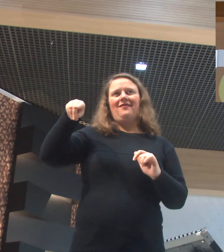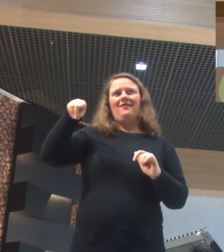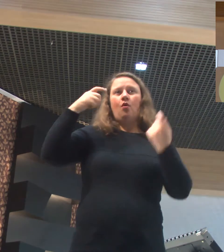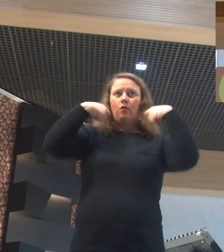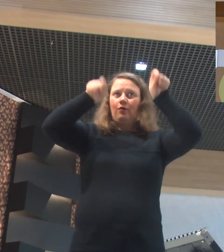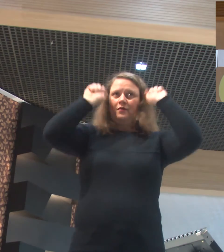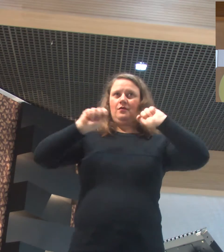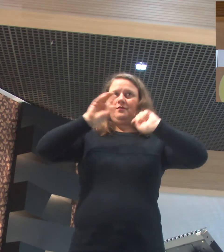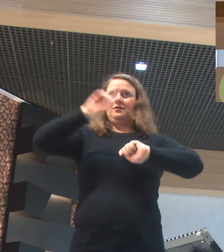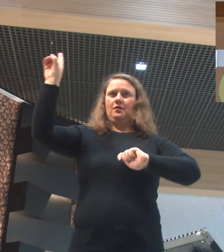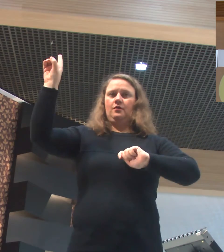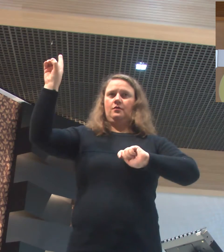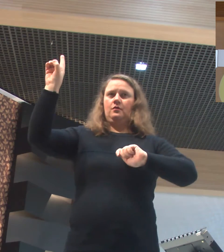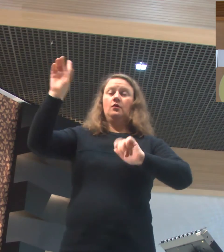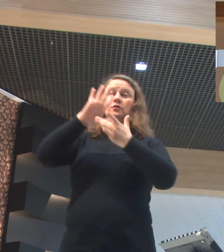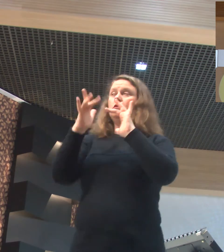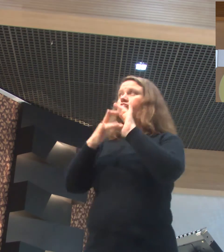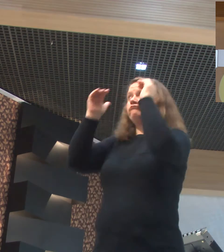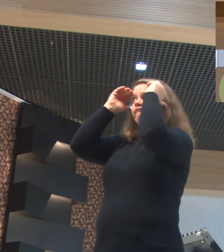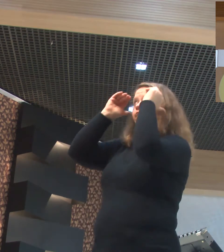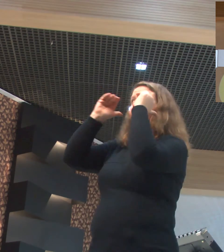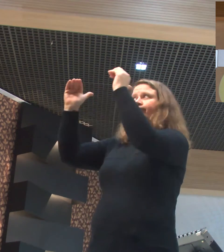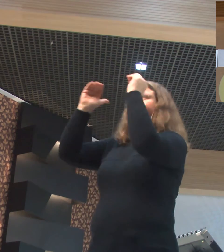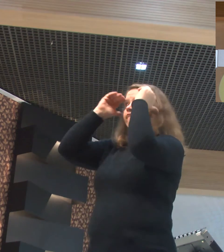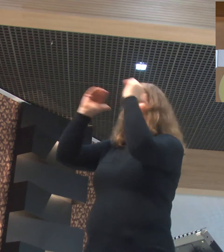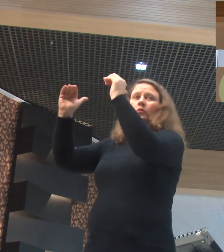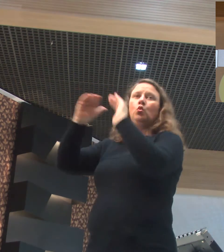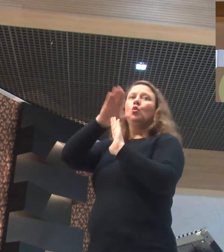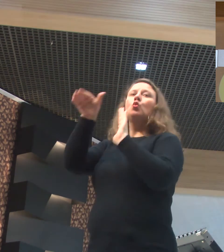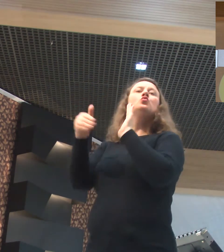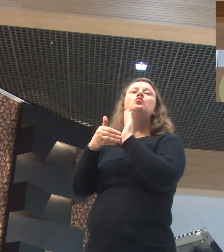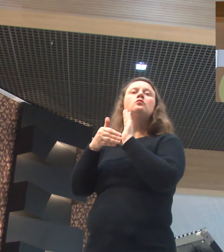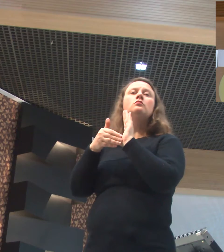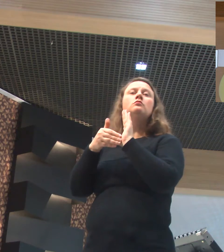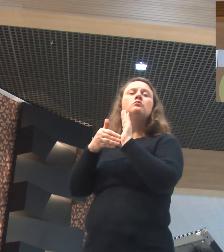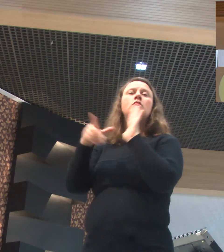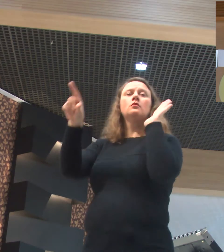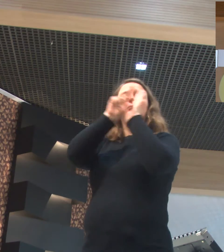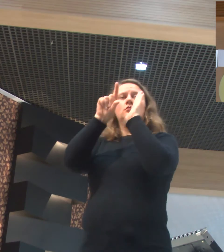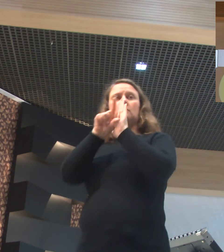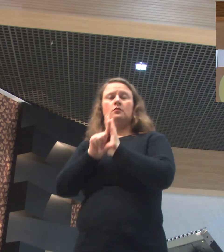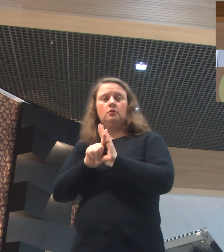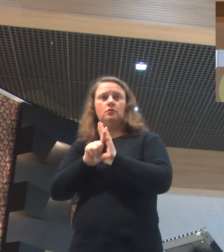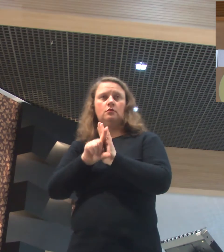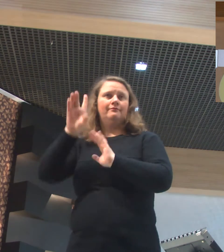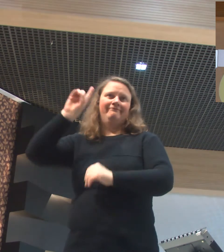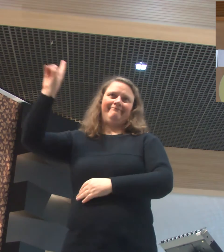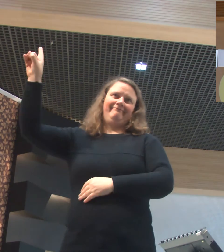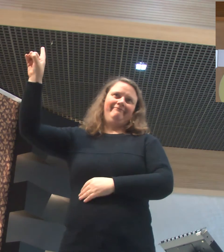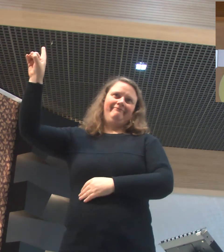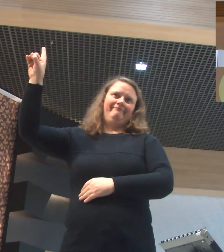ele cumpriu, em termos de lei cerimonial, ele fechou isso, ele